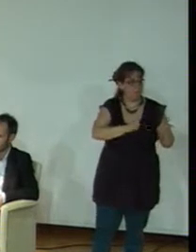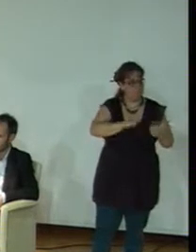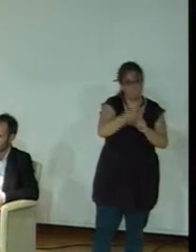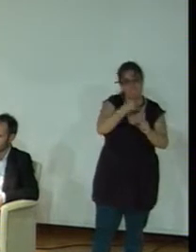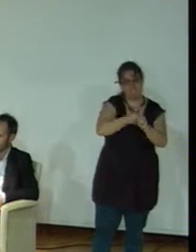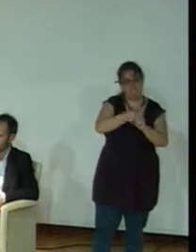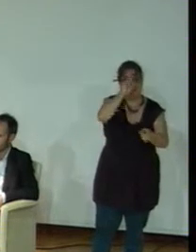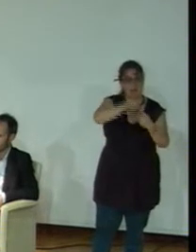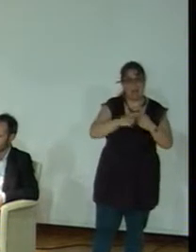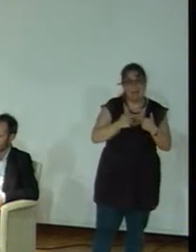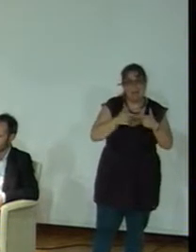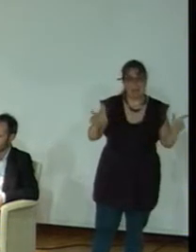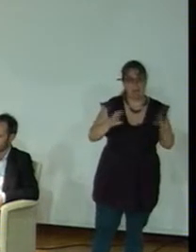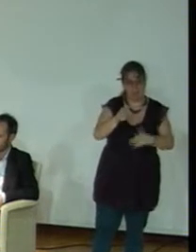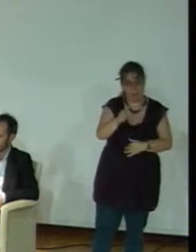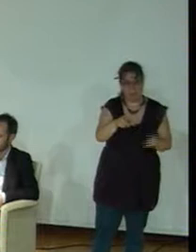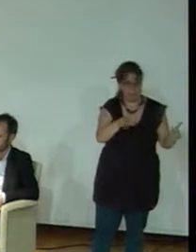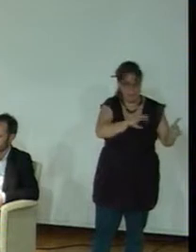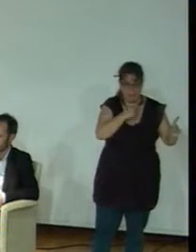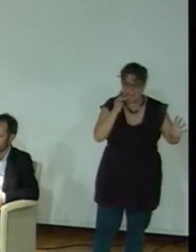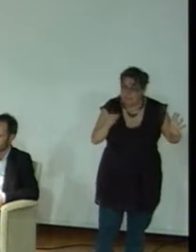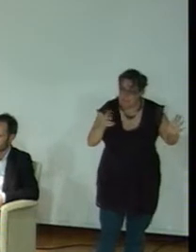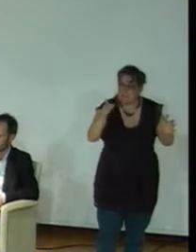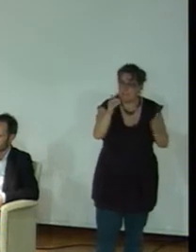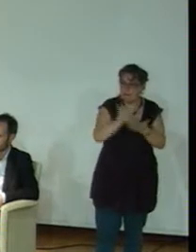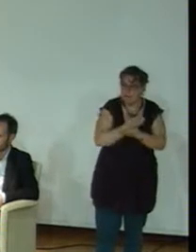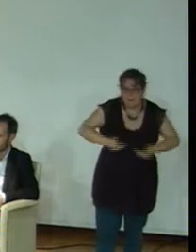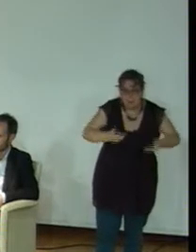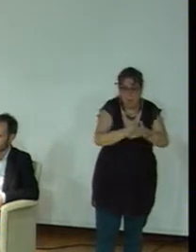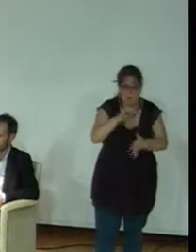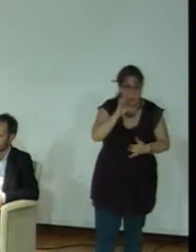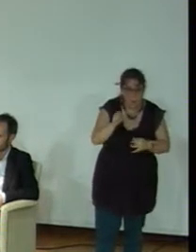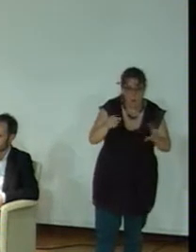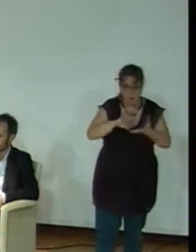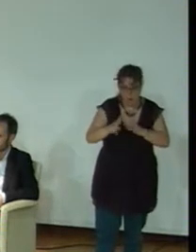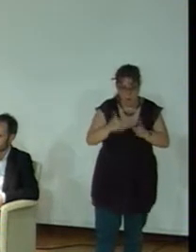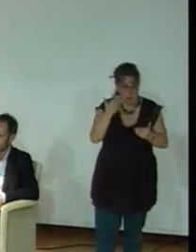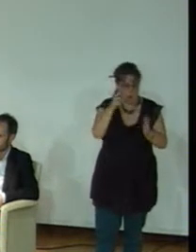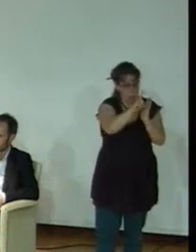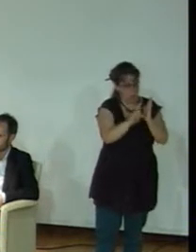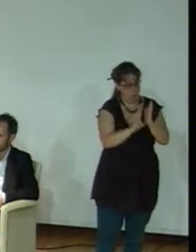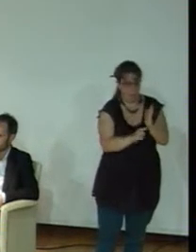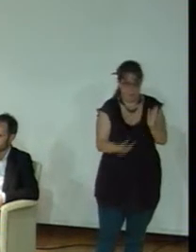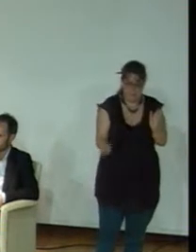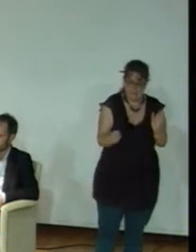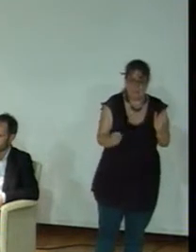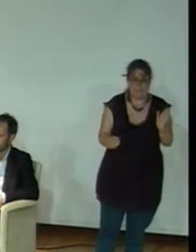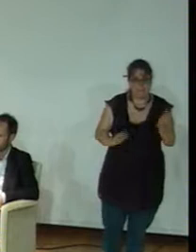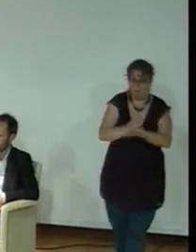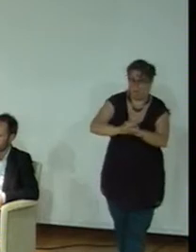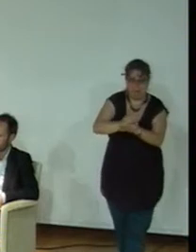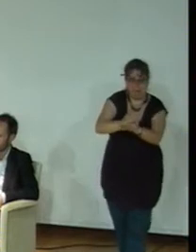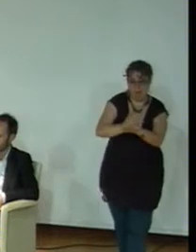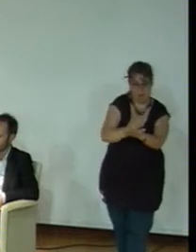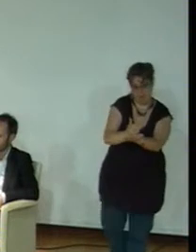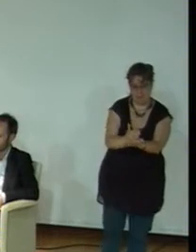de contrebalancer le flot législatif expédié par l'exécutif pour étendre le judiciaire. Rien qu'à dire cette